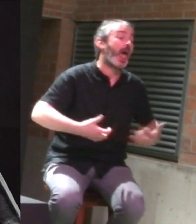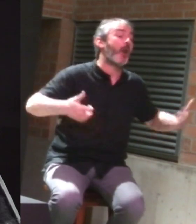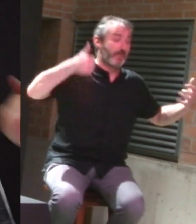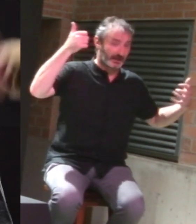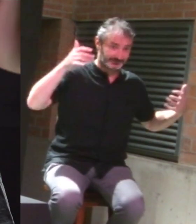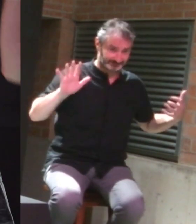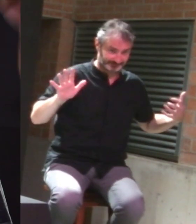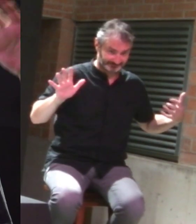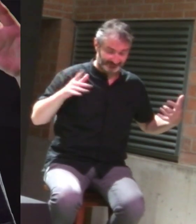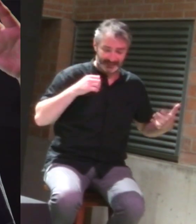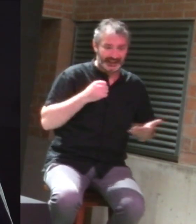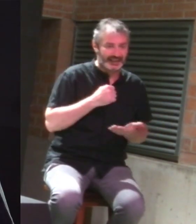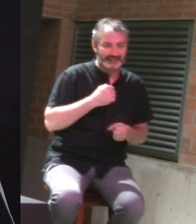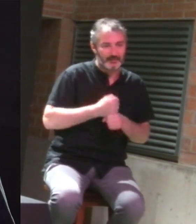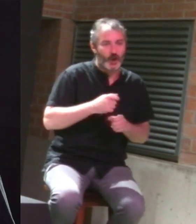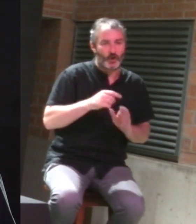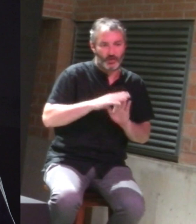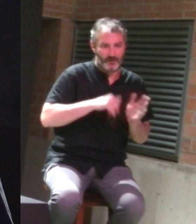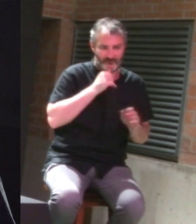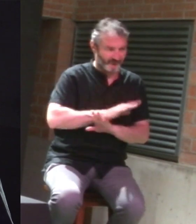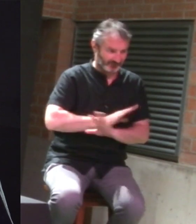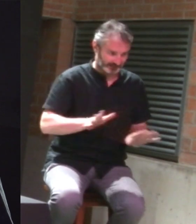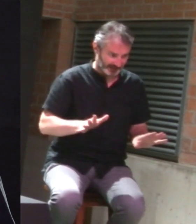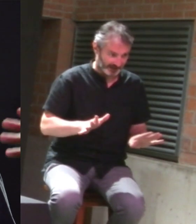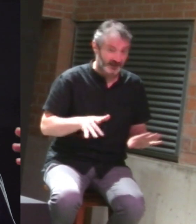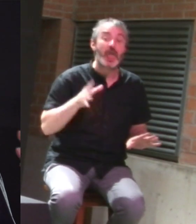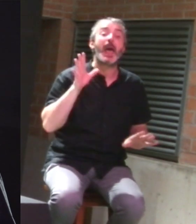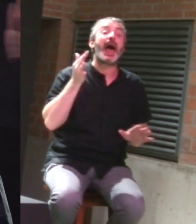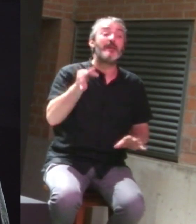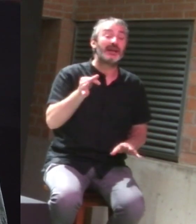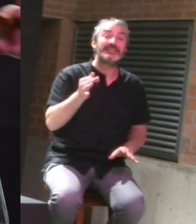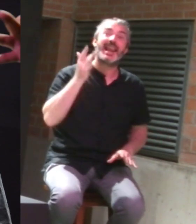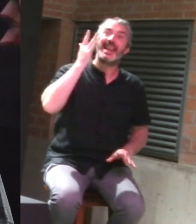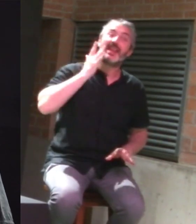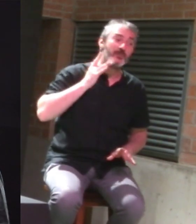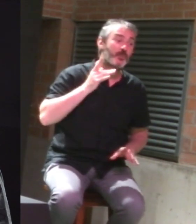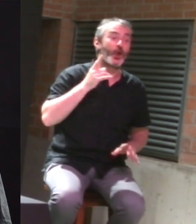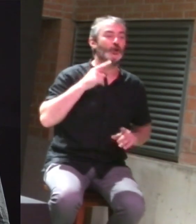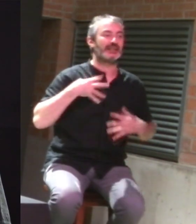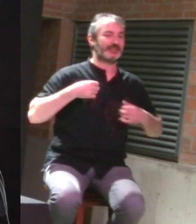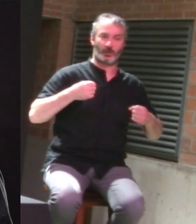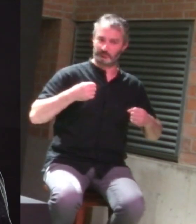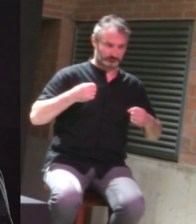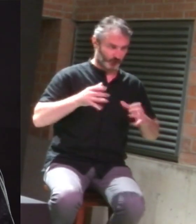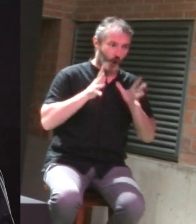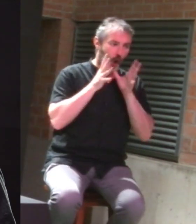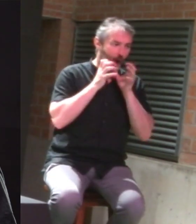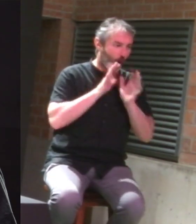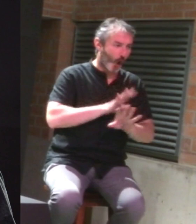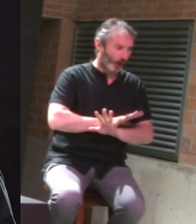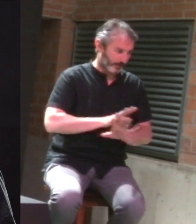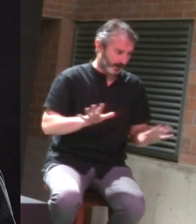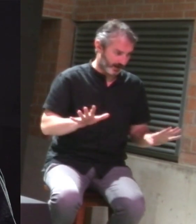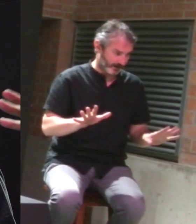evidentemente, los sectores peor pagados. Las condiciones de trabajo y de higiene eran también muy negativas, eran lamentables